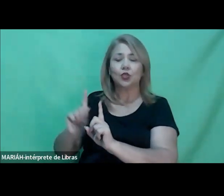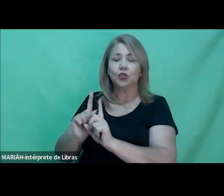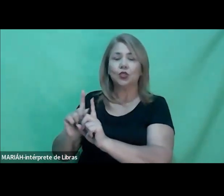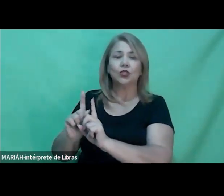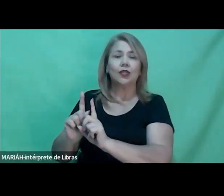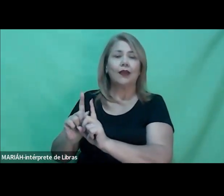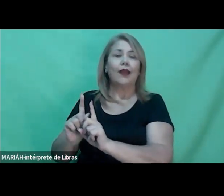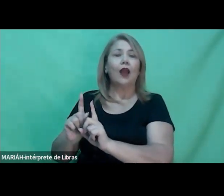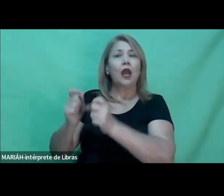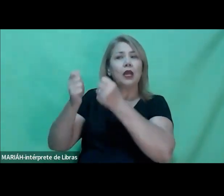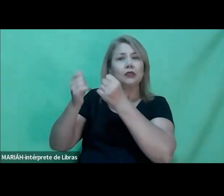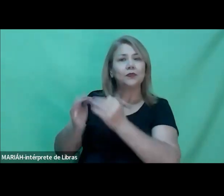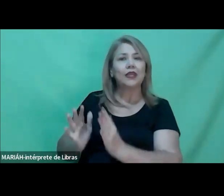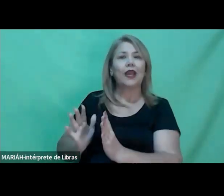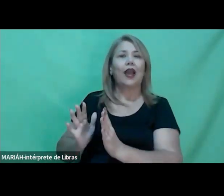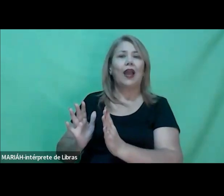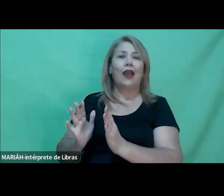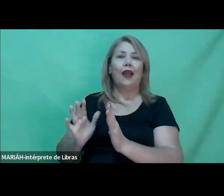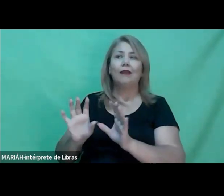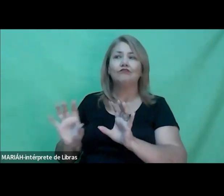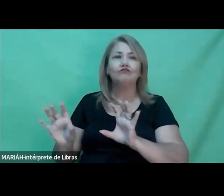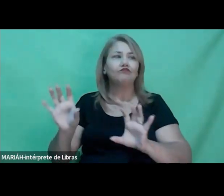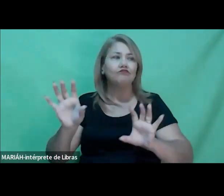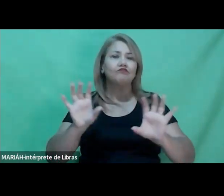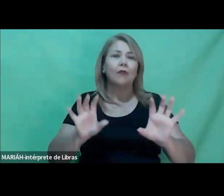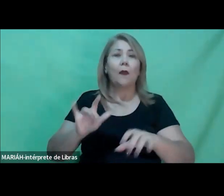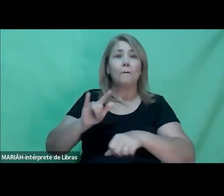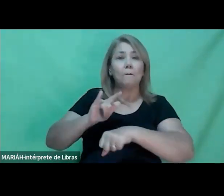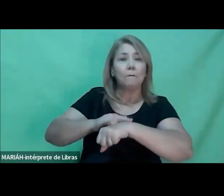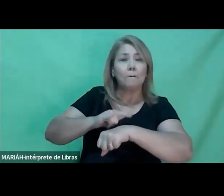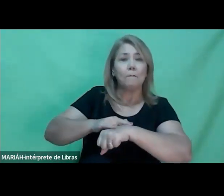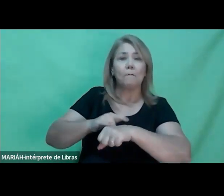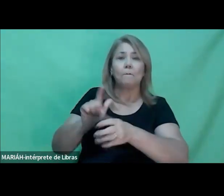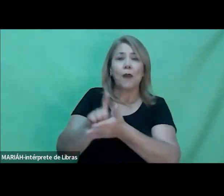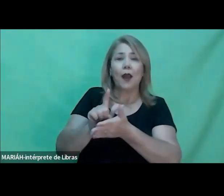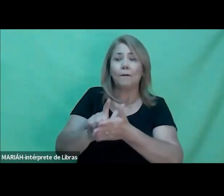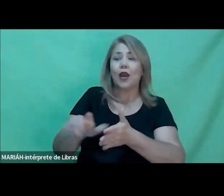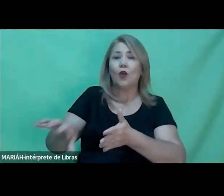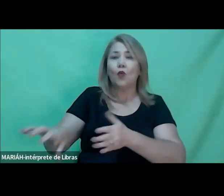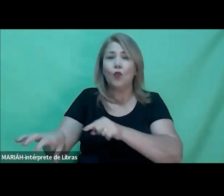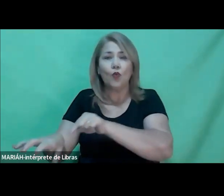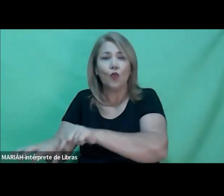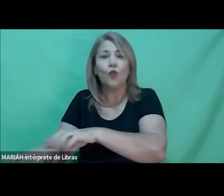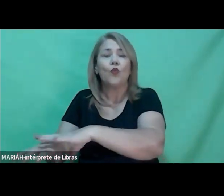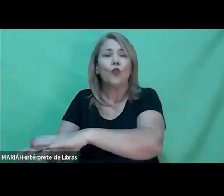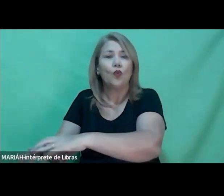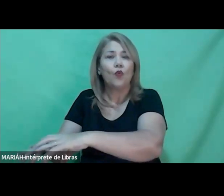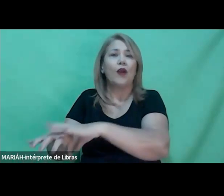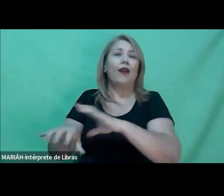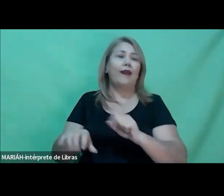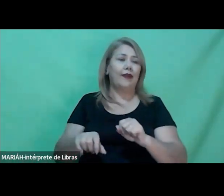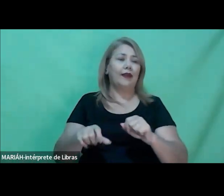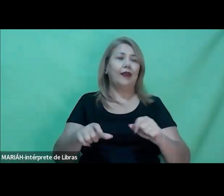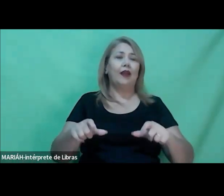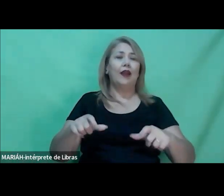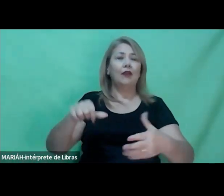cosas de higiene el papel el jabón si falta algo No es simplemente vivir fríamente a veces hay mecanismos tan